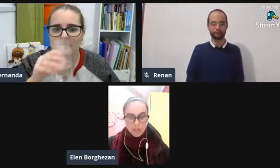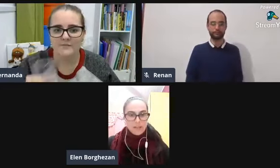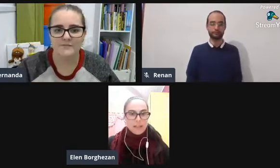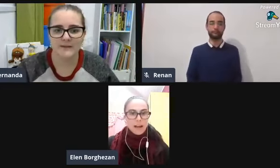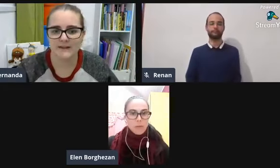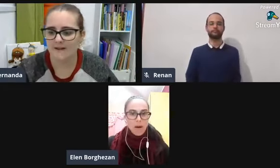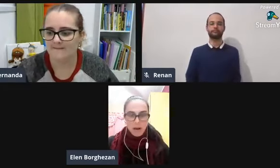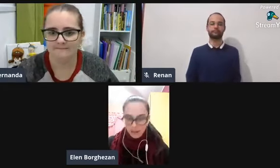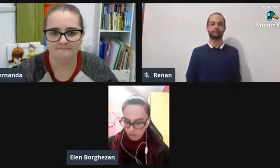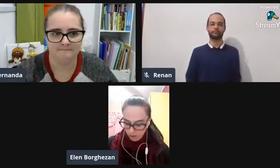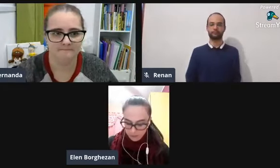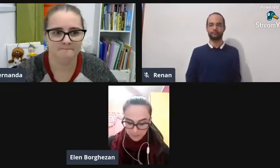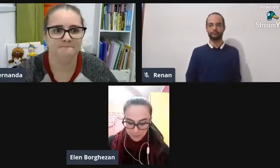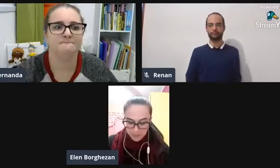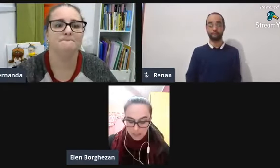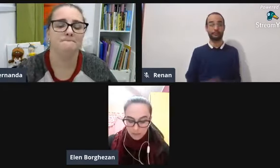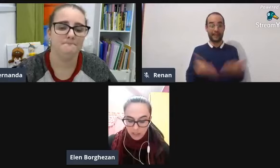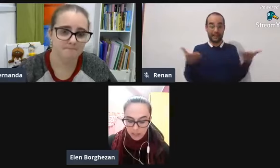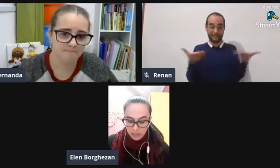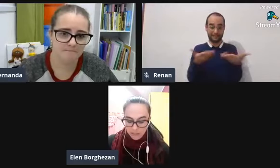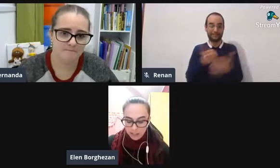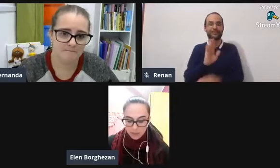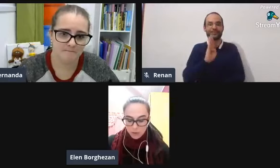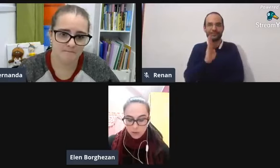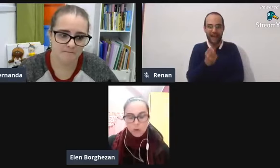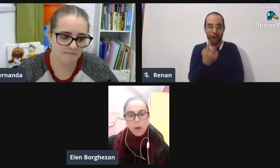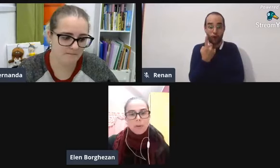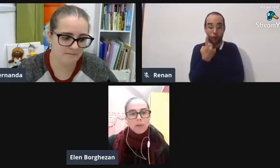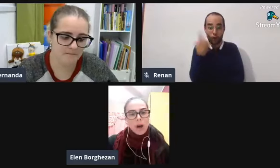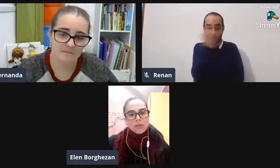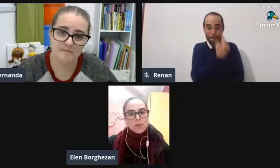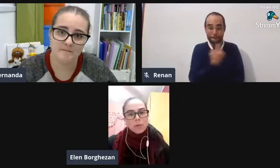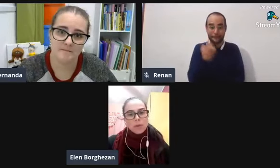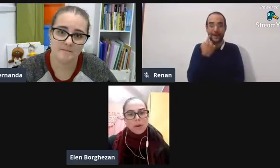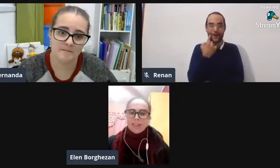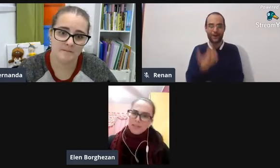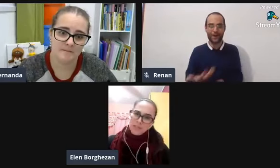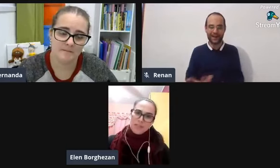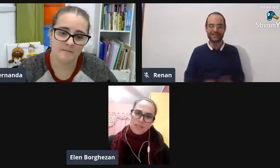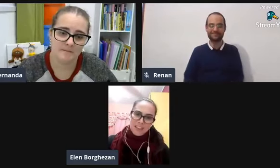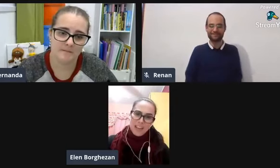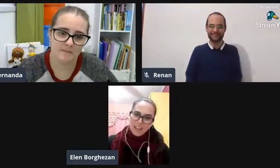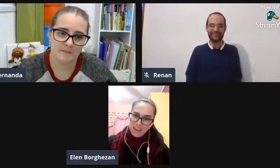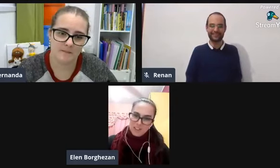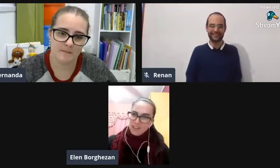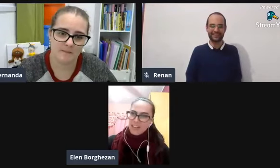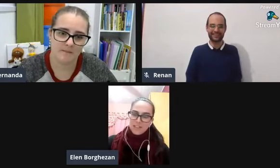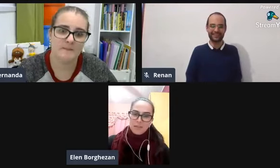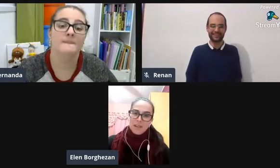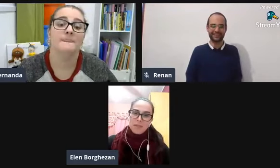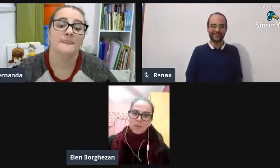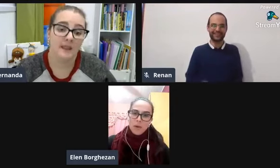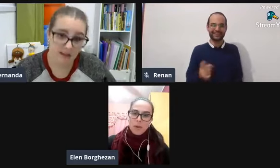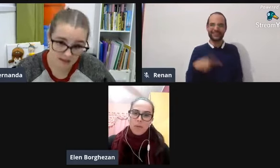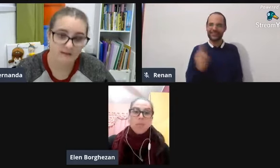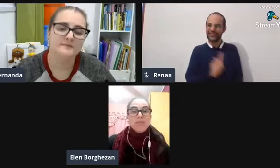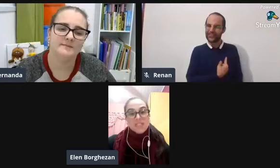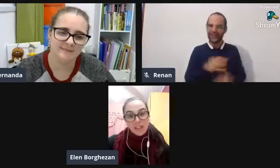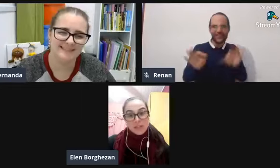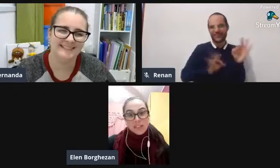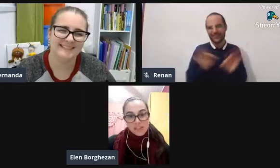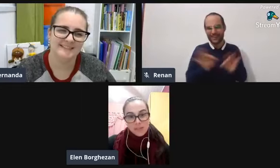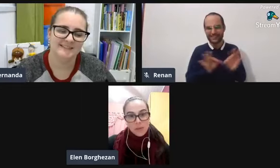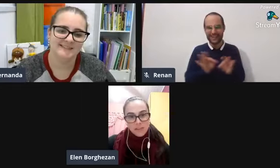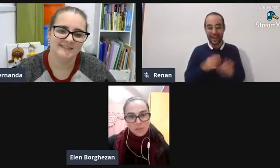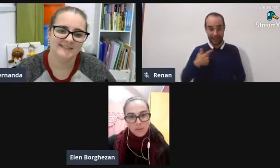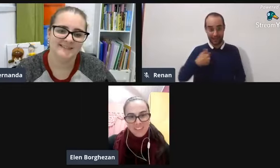Bom, já vai dar 1 hora agora. Falando sobre o nosso... Eu já estou dizendo que é nosso, né? Já também estou com